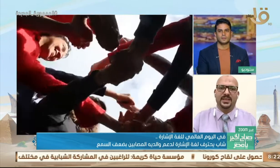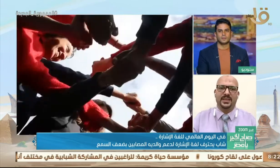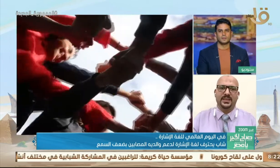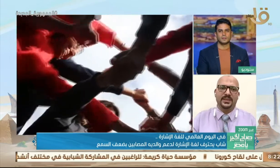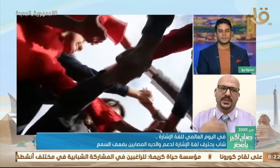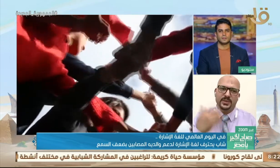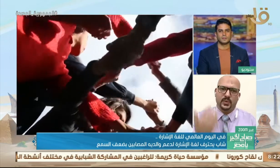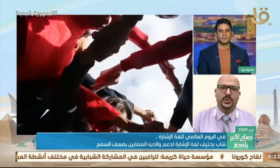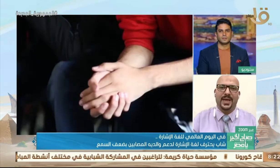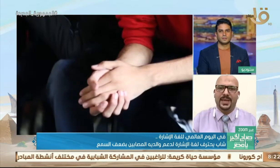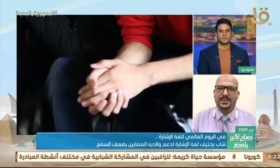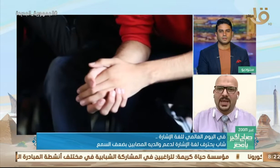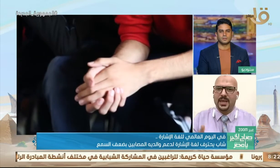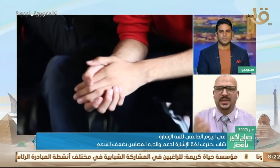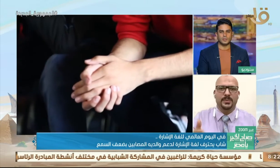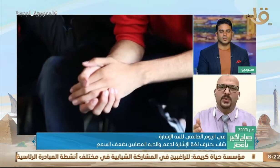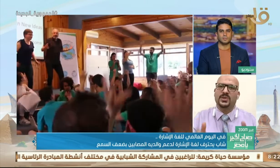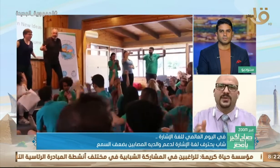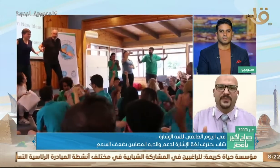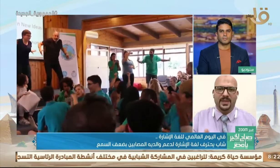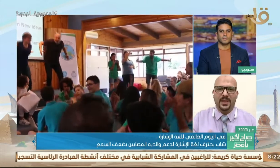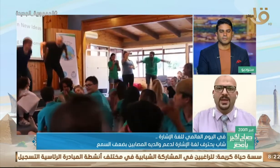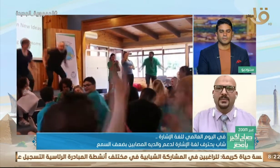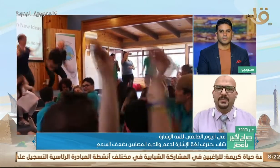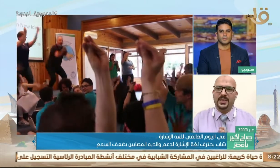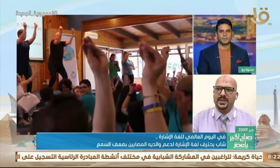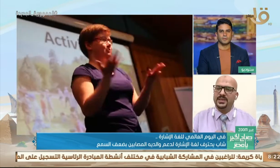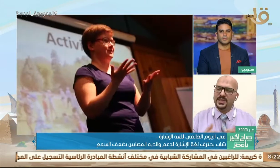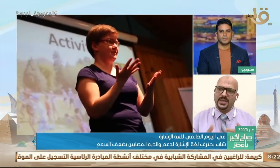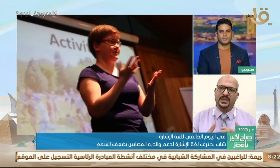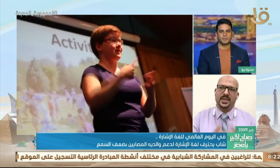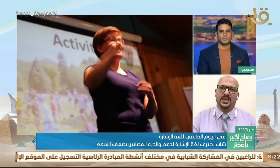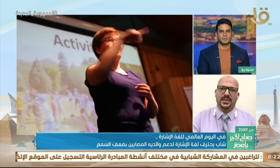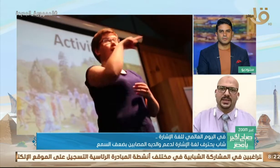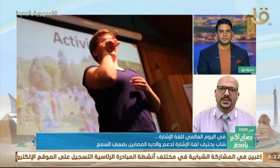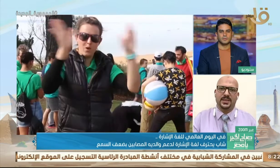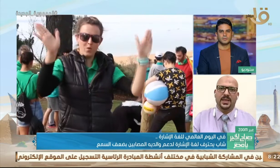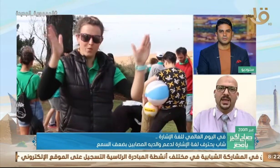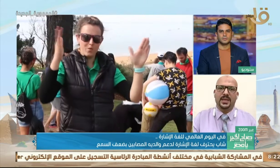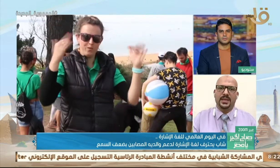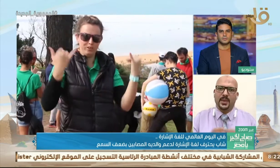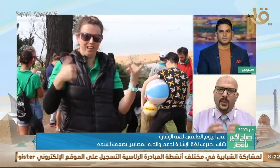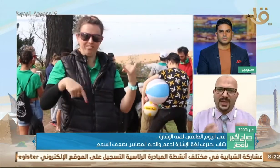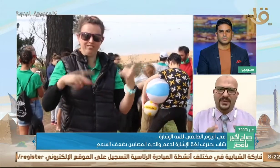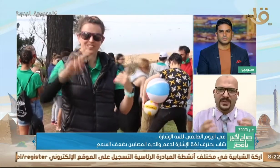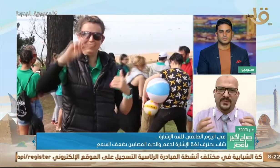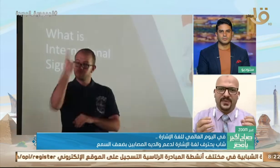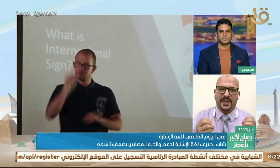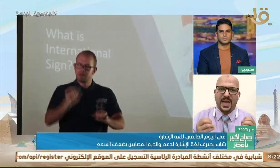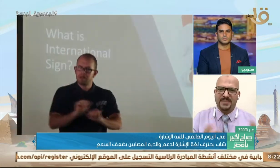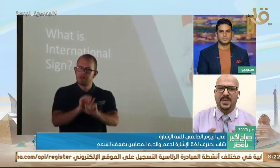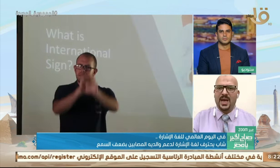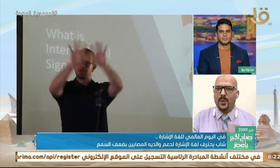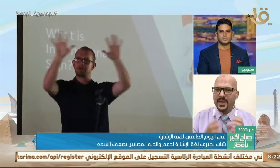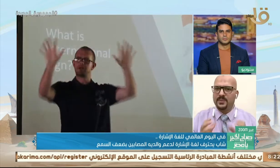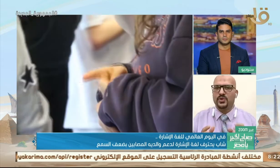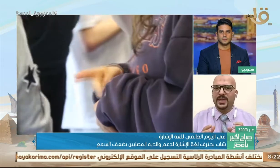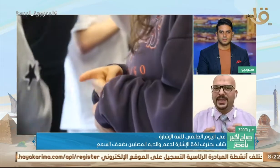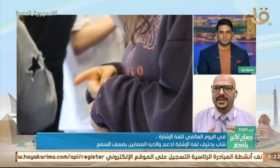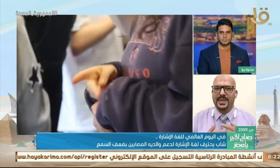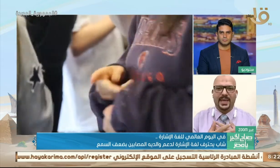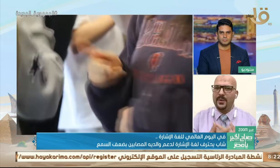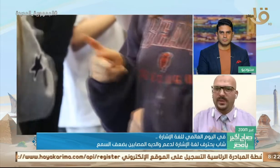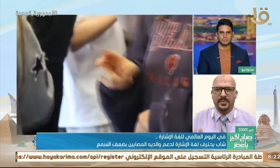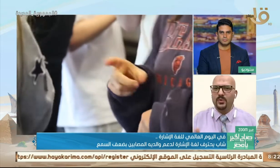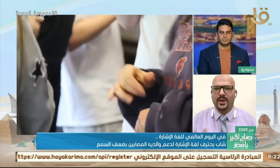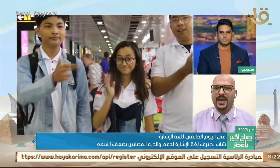احنا نكون على قدم عظيم. الوساق فيه، بحيث ان احنا لو واحد في أزمة او اي